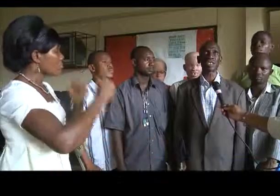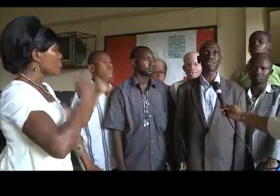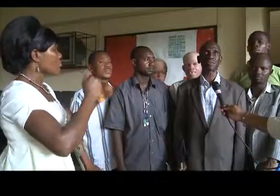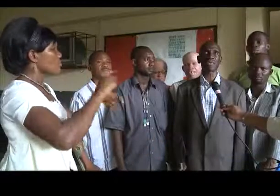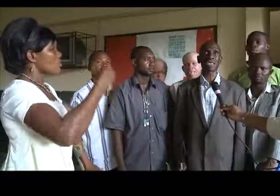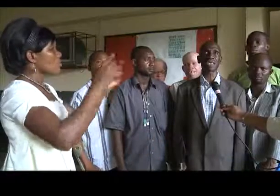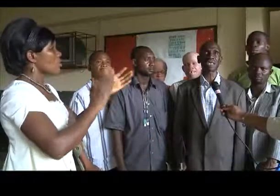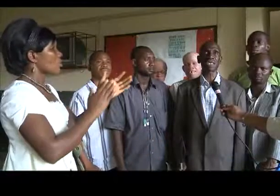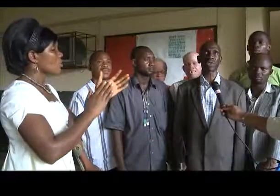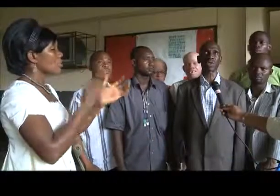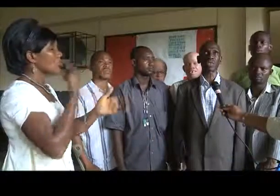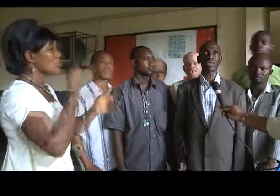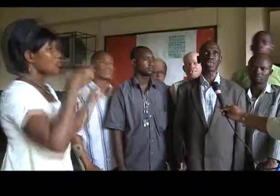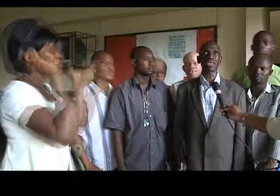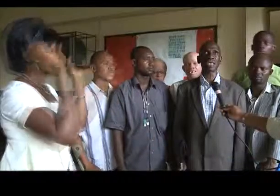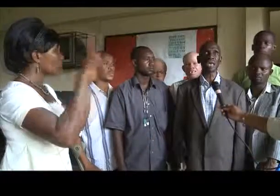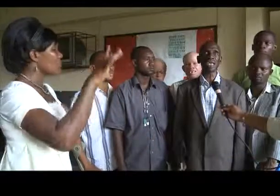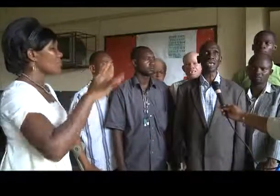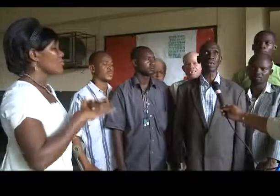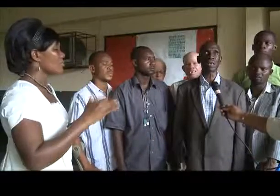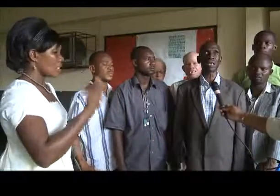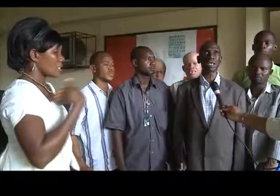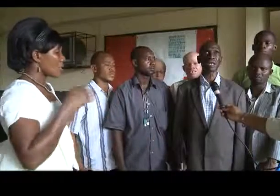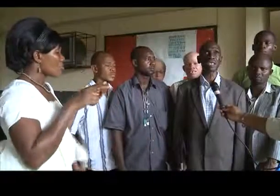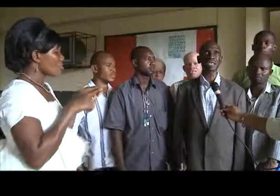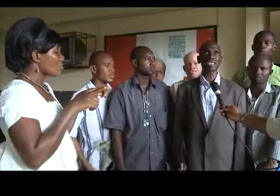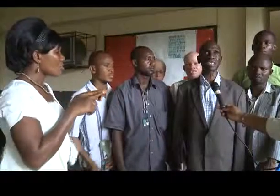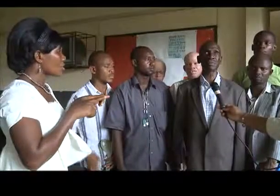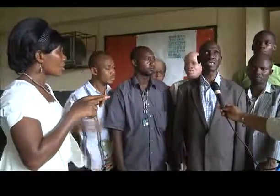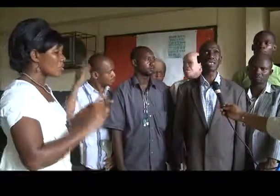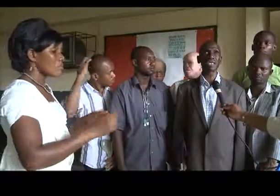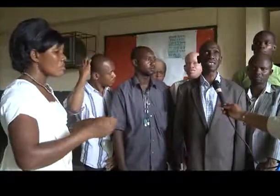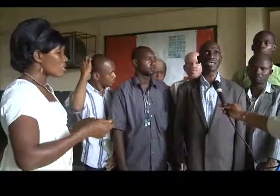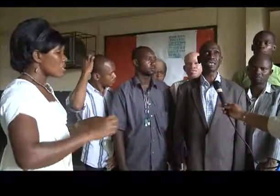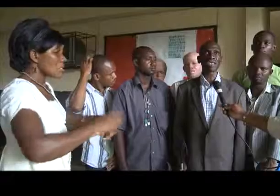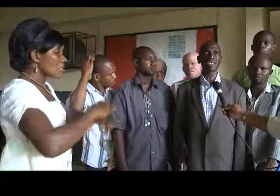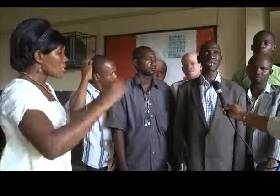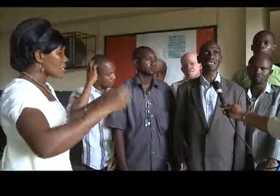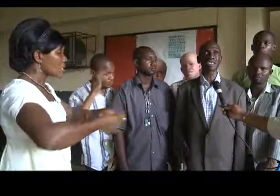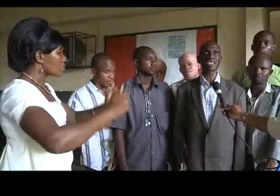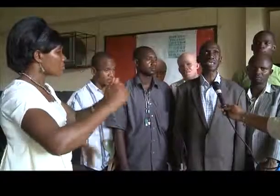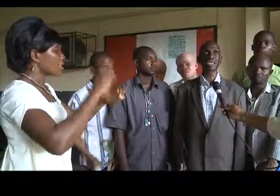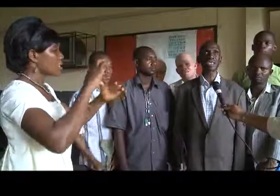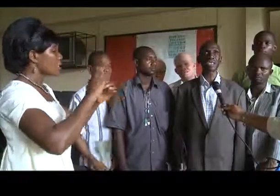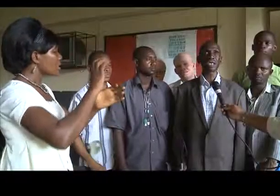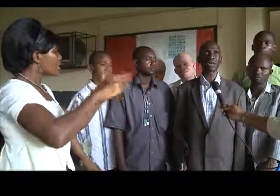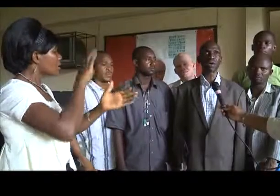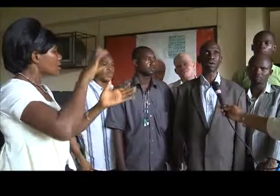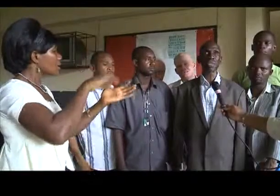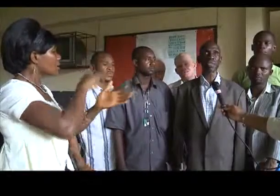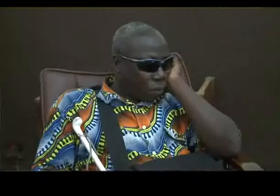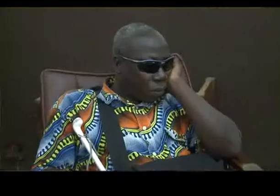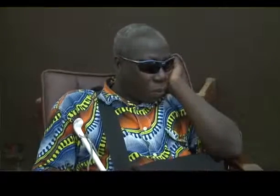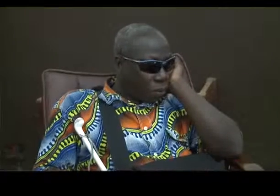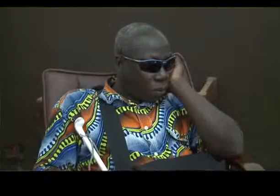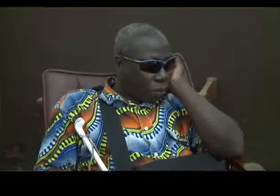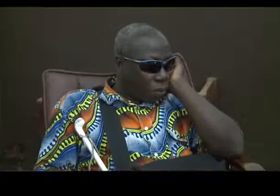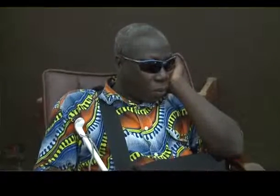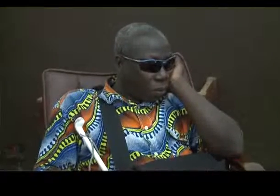qui fréquentent des écoles. Il y a également l'inaccessibilité des centres de santé aux